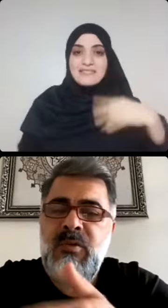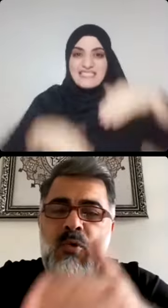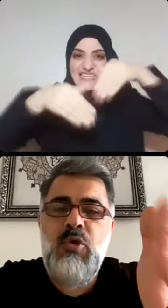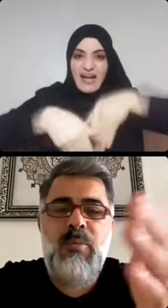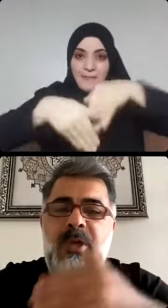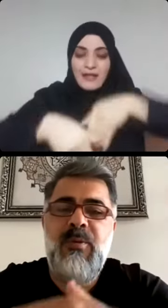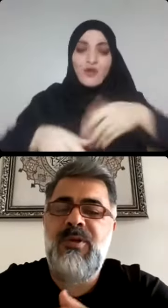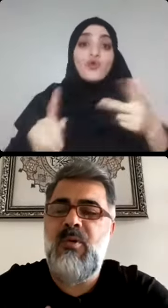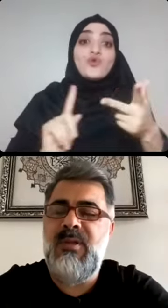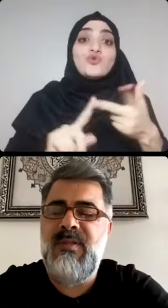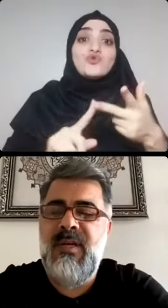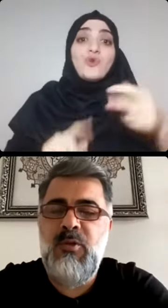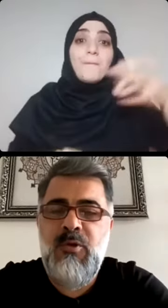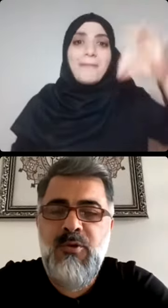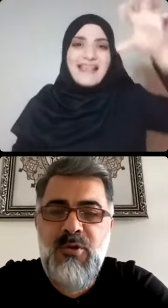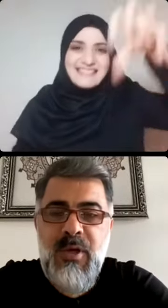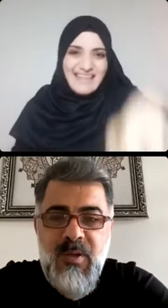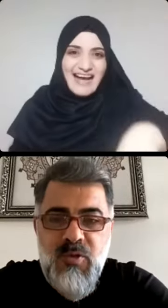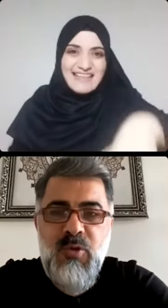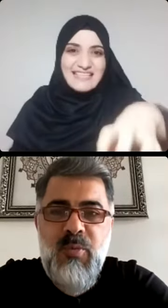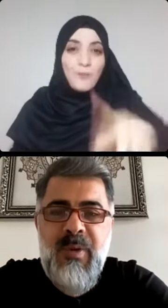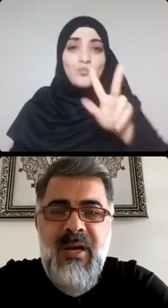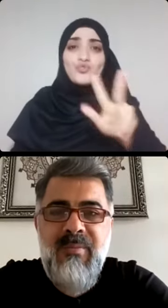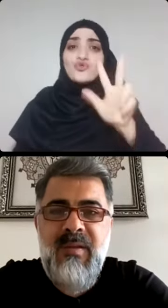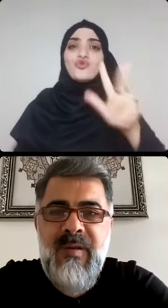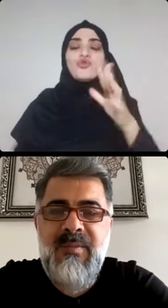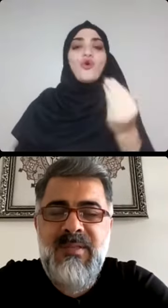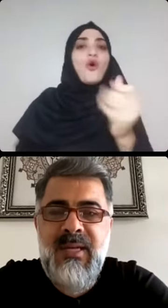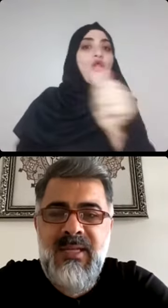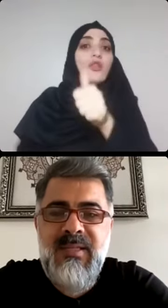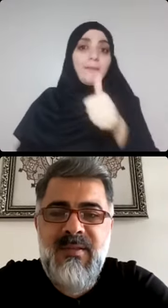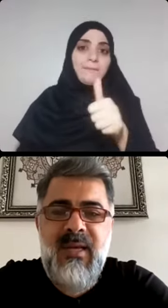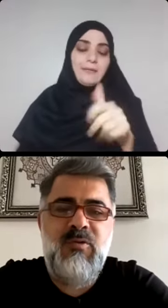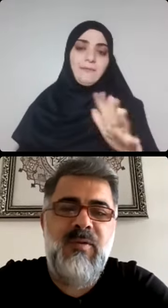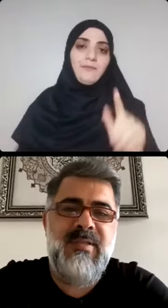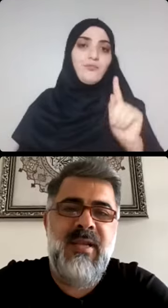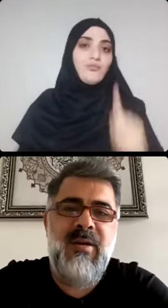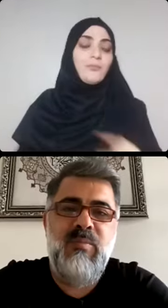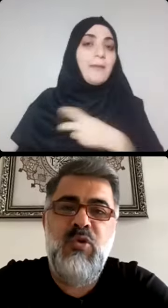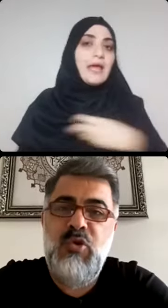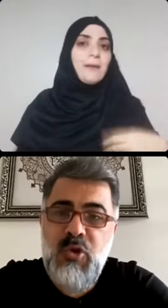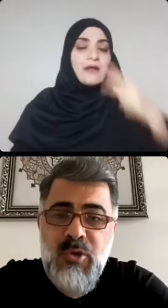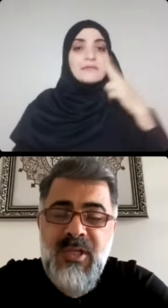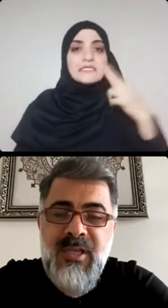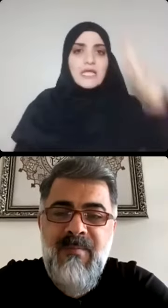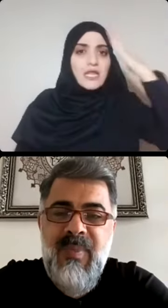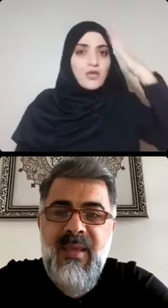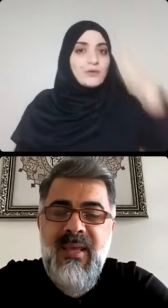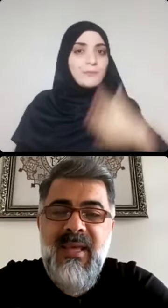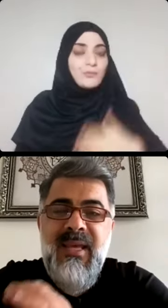Niçin üçünü peş peşe böyle sıralıyoruz? Çünkü Peygamber Efendimiz Aleyhisselatü Vesselam buyuruyor